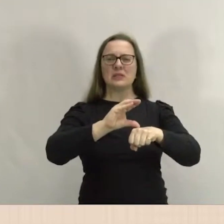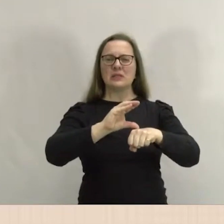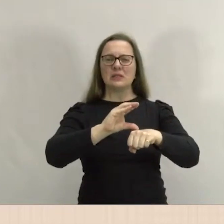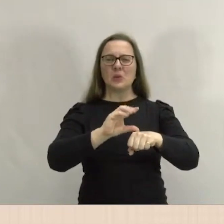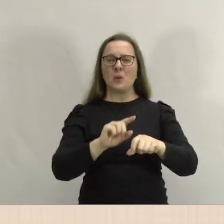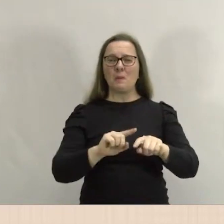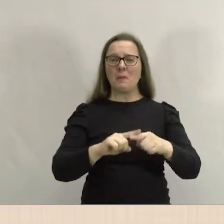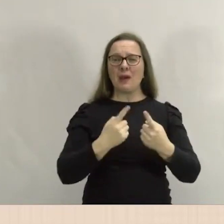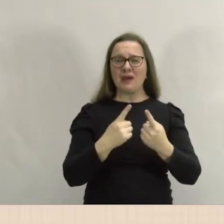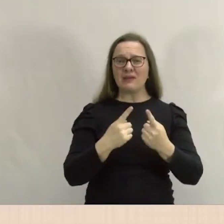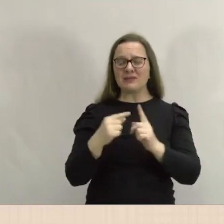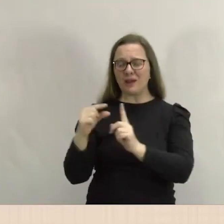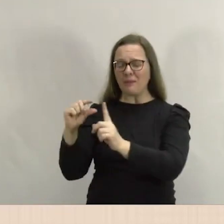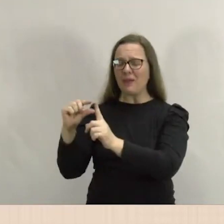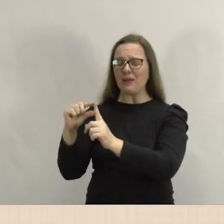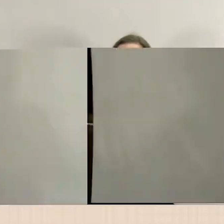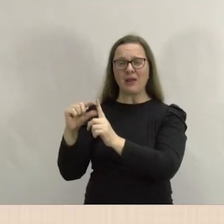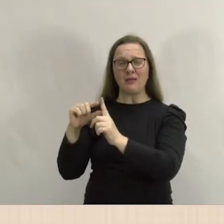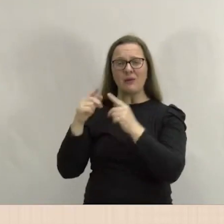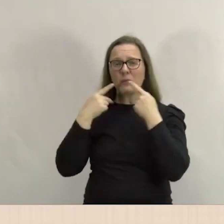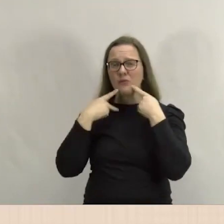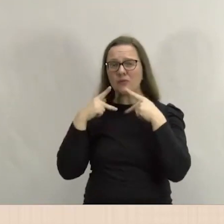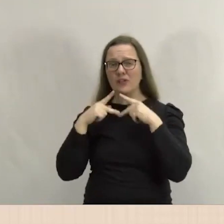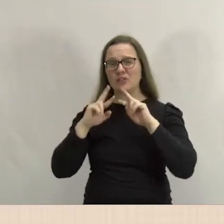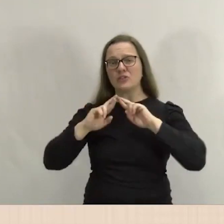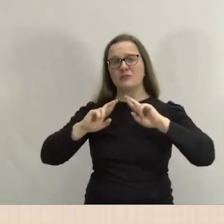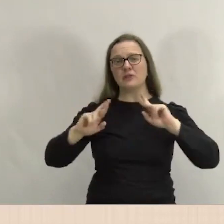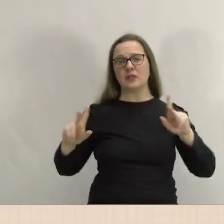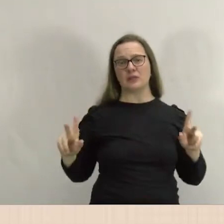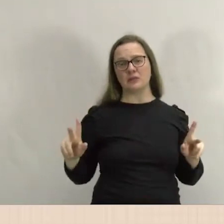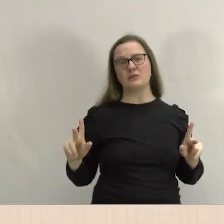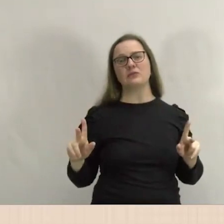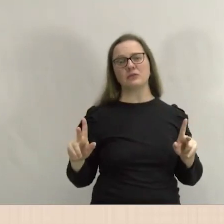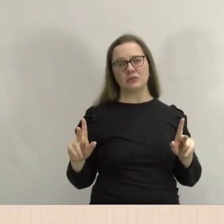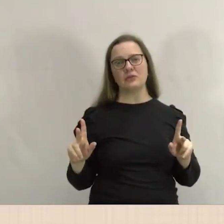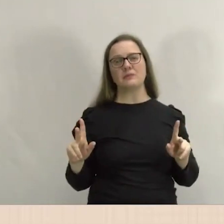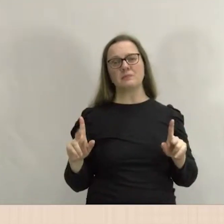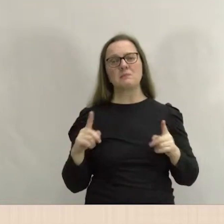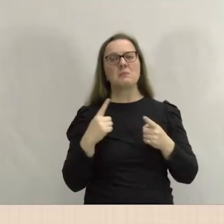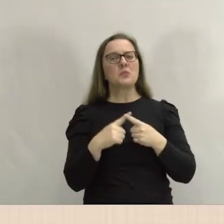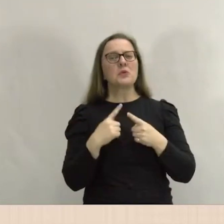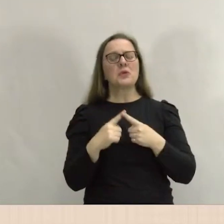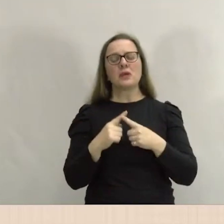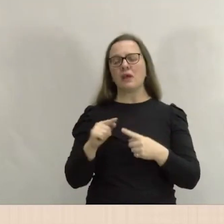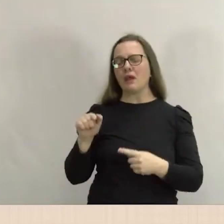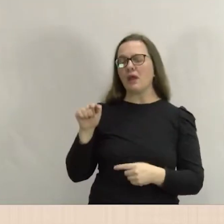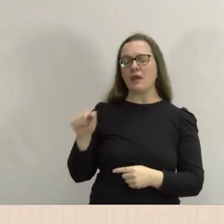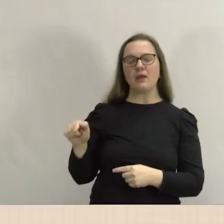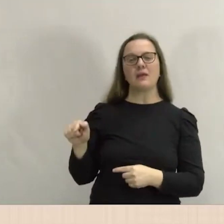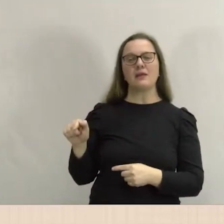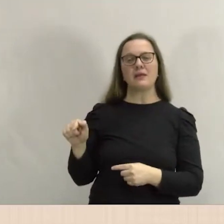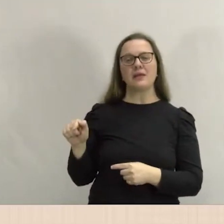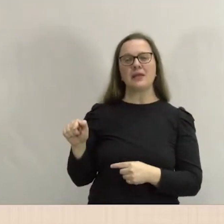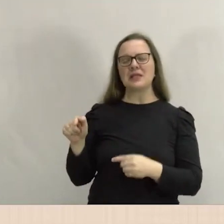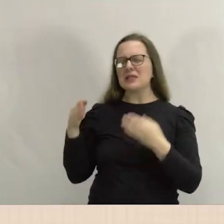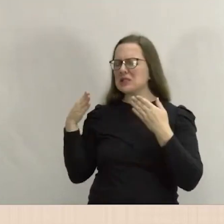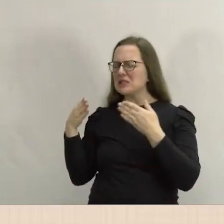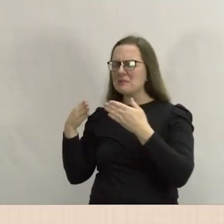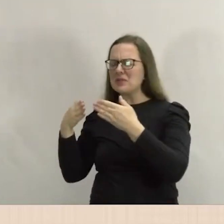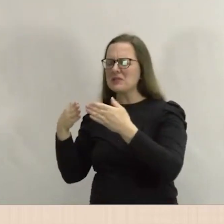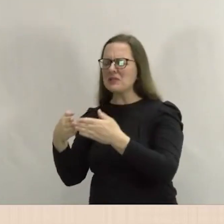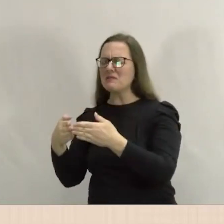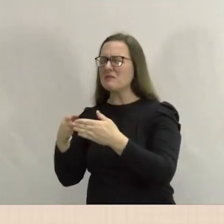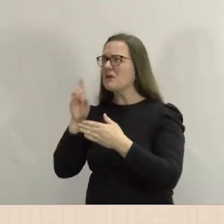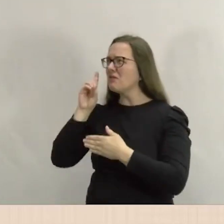palavra profética não se refere a isso. A palavra profética é uma palavra específica dada